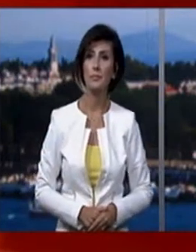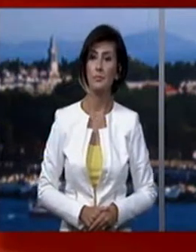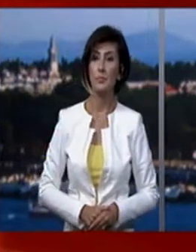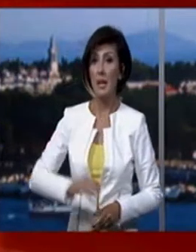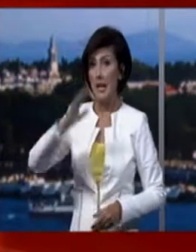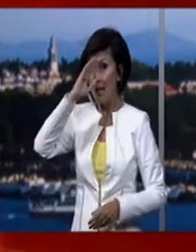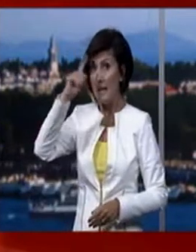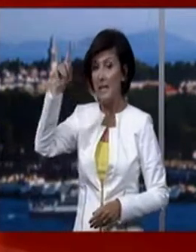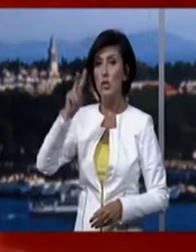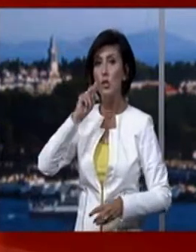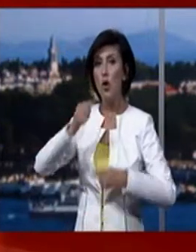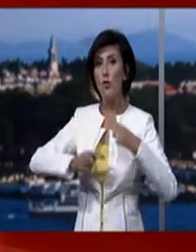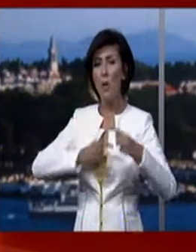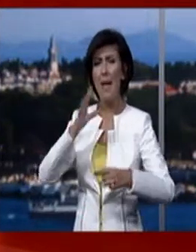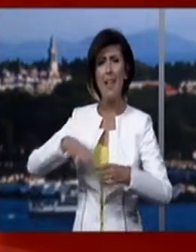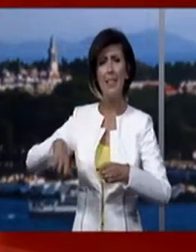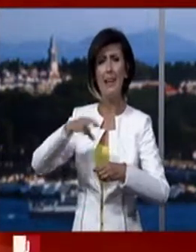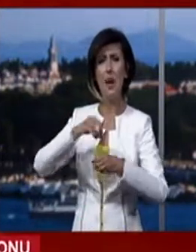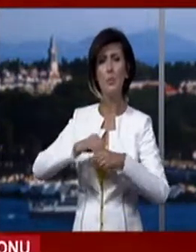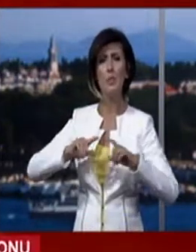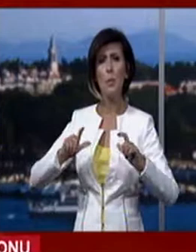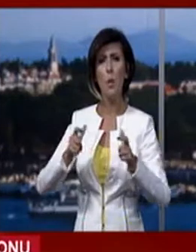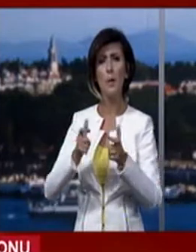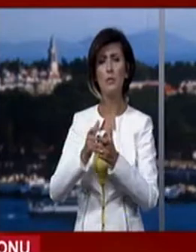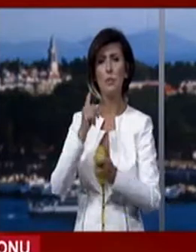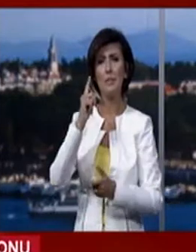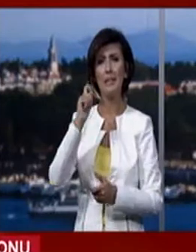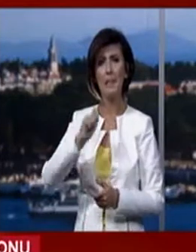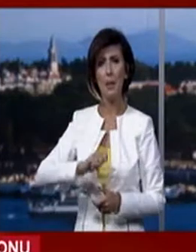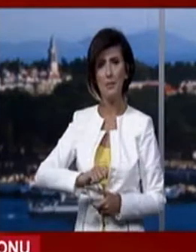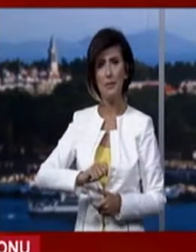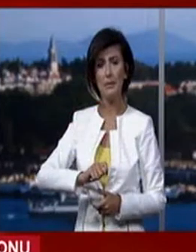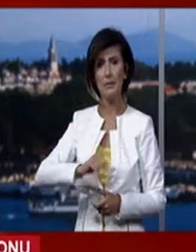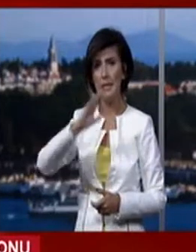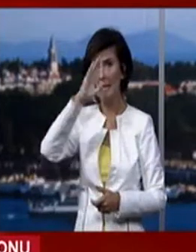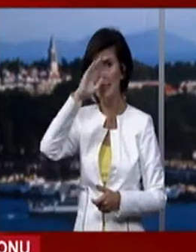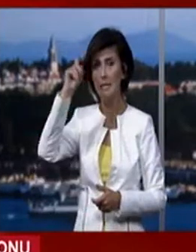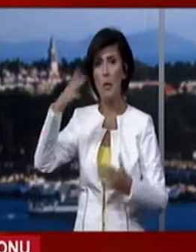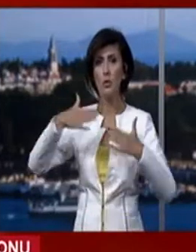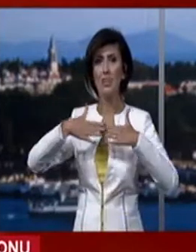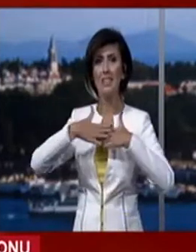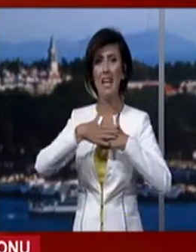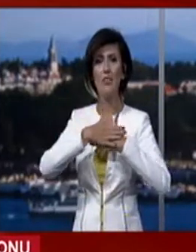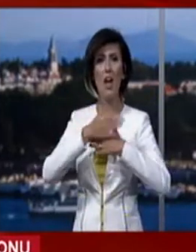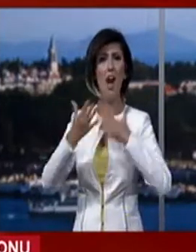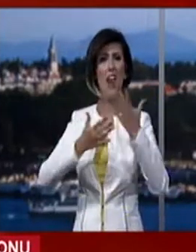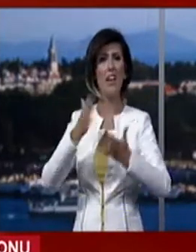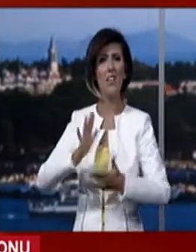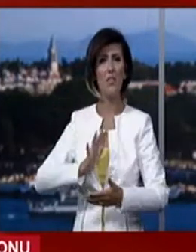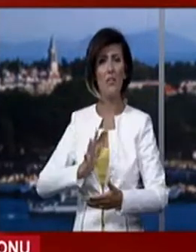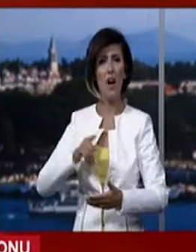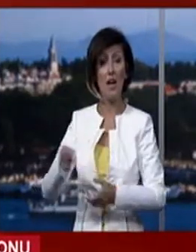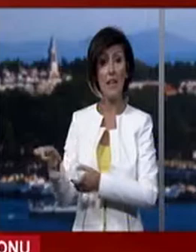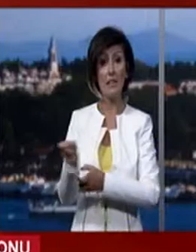Evet, İstanbul'da son dönemlerin en kapsamlı operasyonlarından biri yapıldı. İstanbul geceyi oldukça hareketli geçirdi.